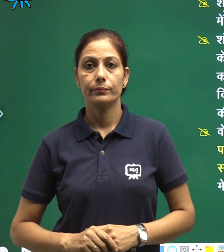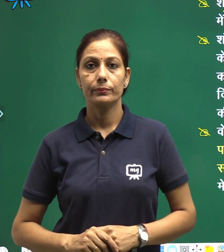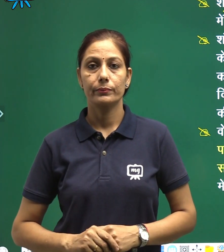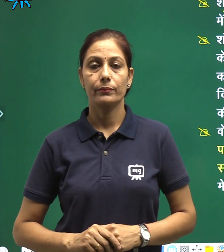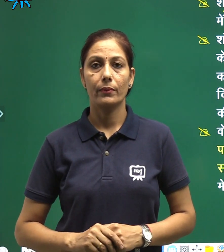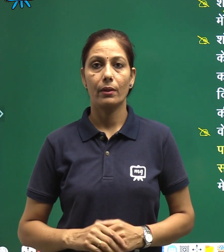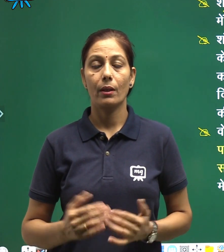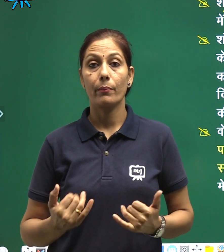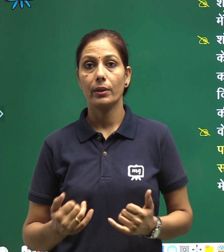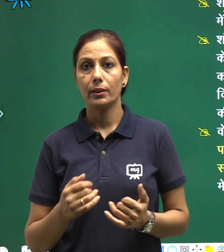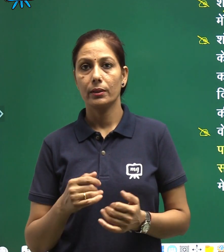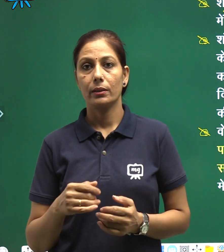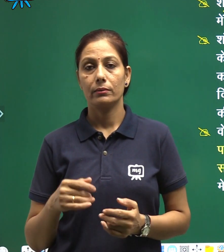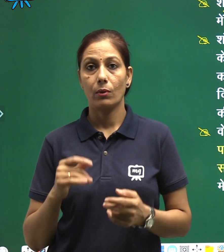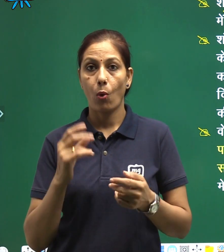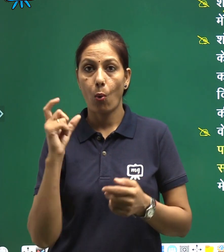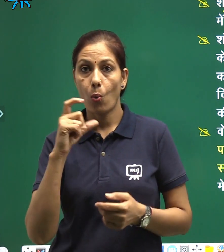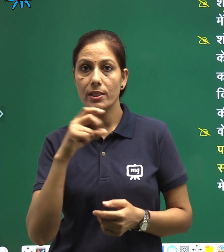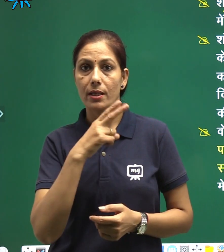मेडिकल कॉलेज में पढ़ता है,